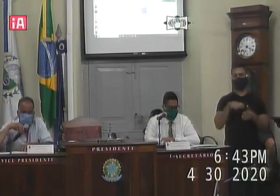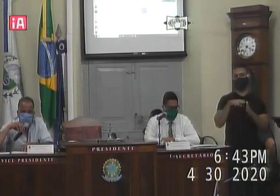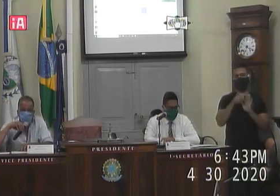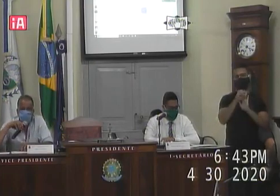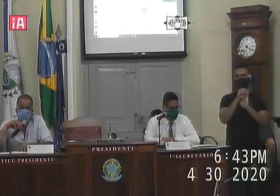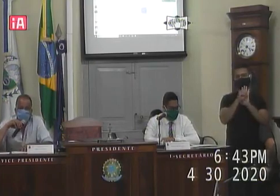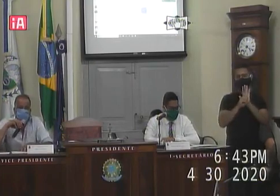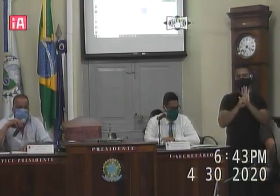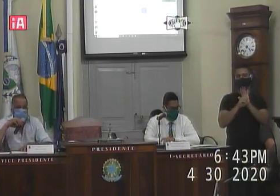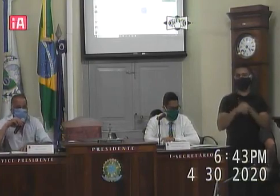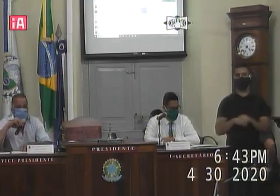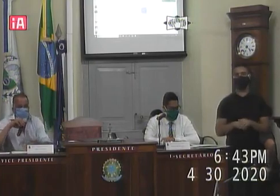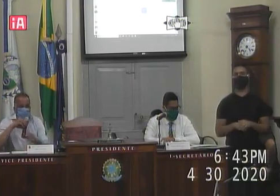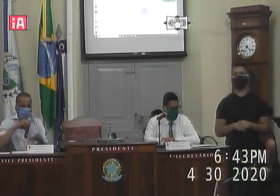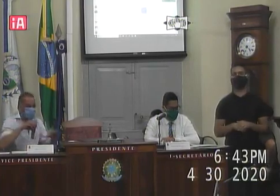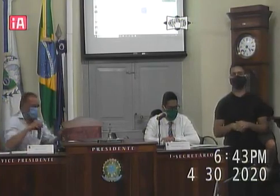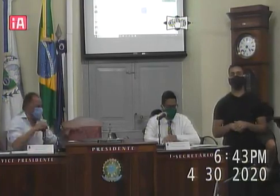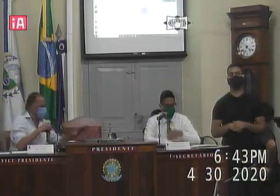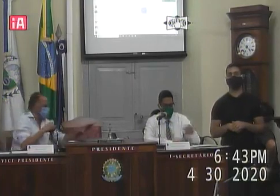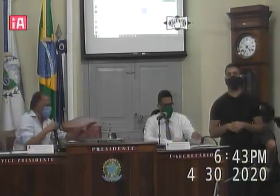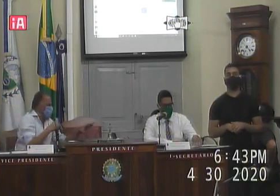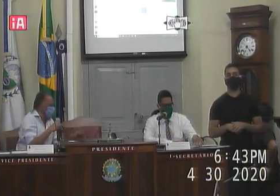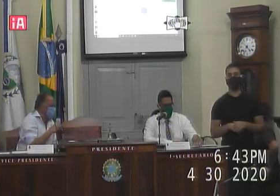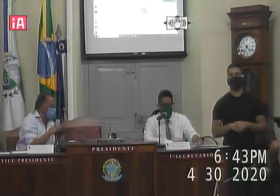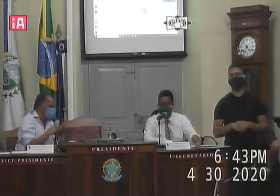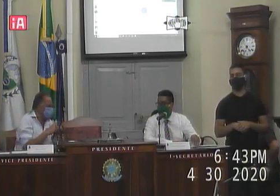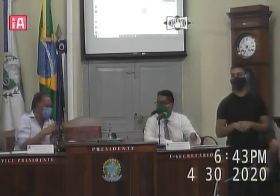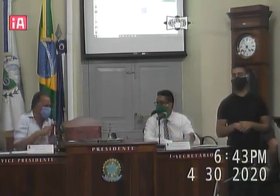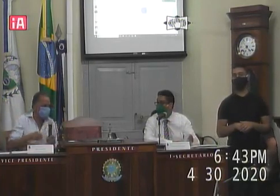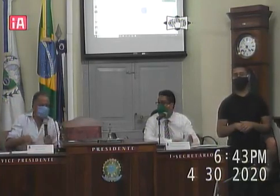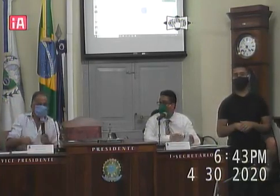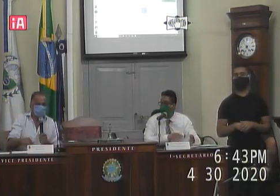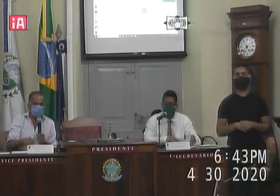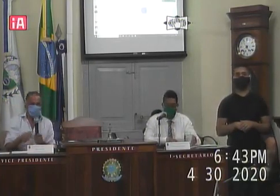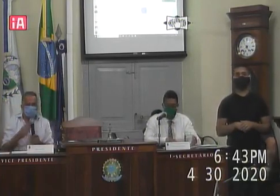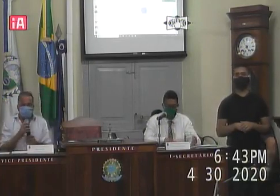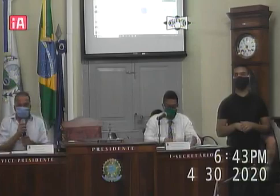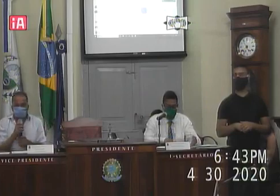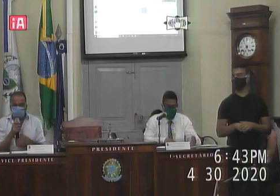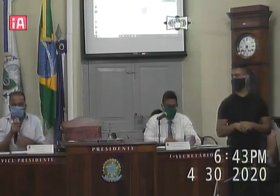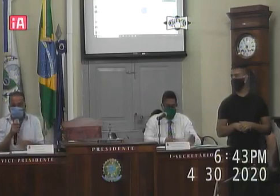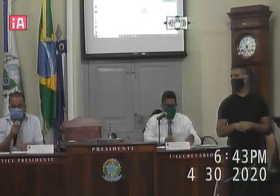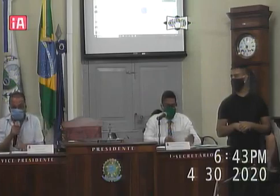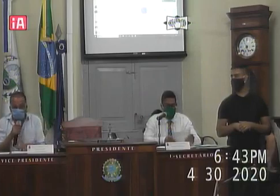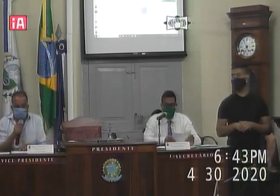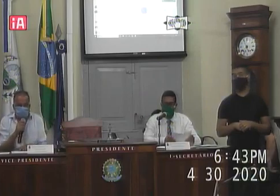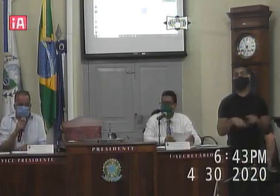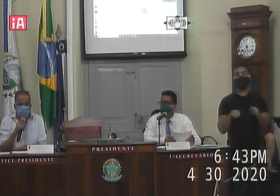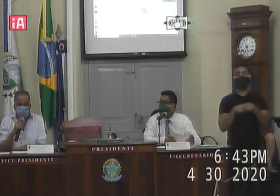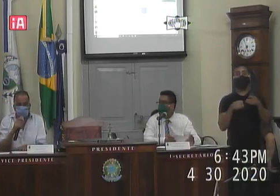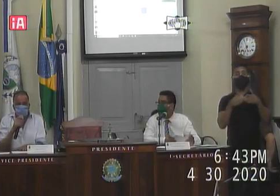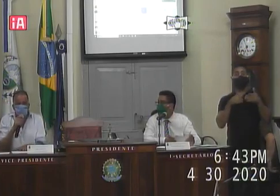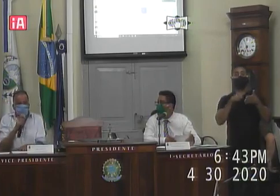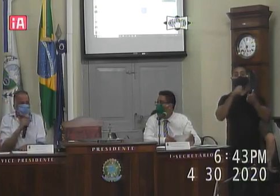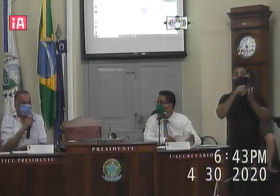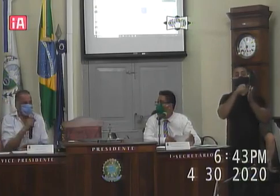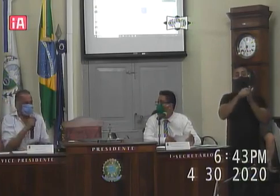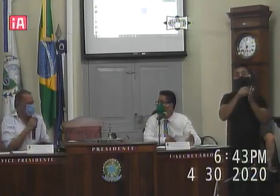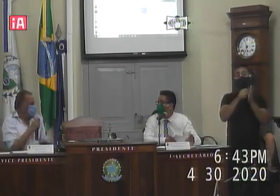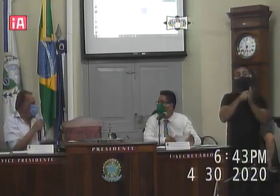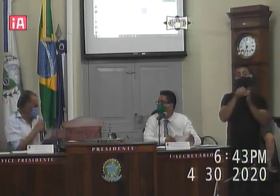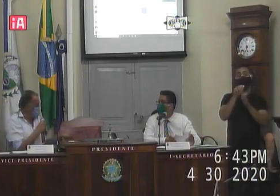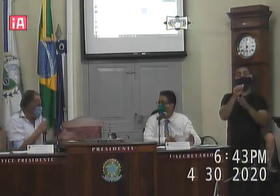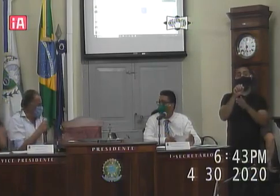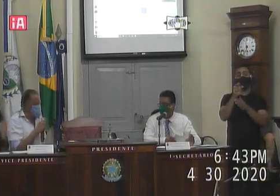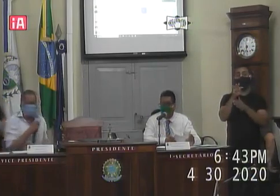ofício, a leitura dos ofícios e correspondência. Eu peço para a gente deixar registrado em ata